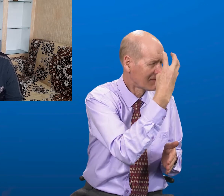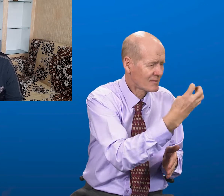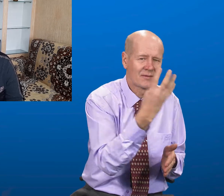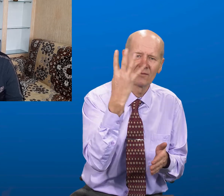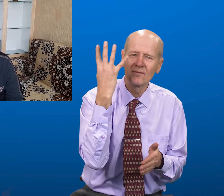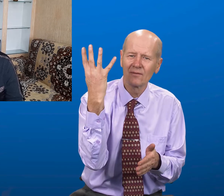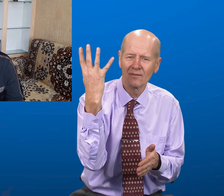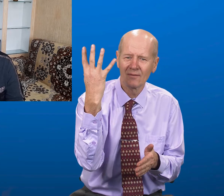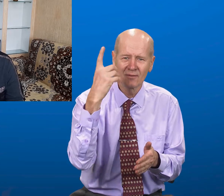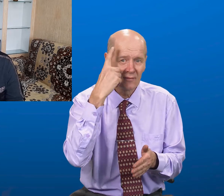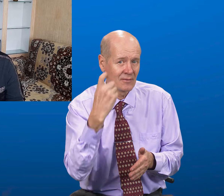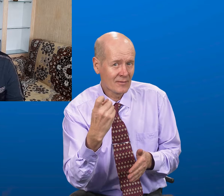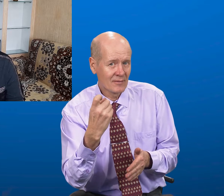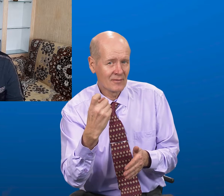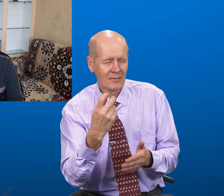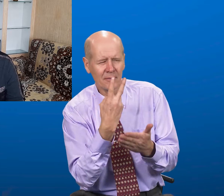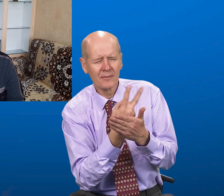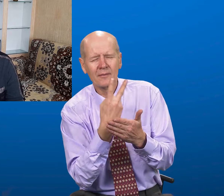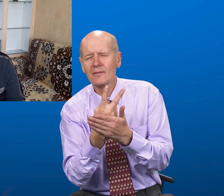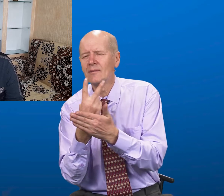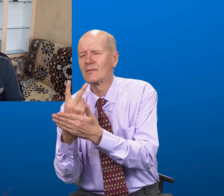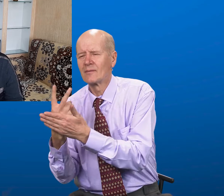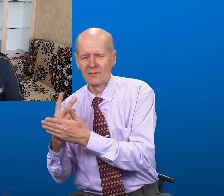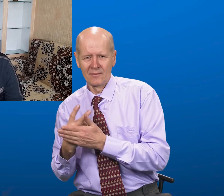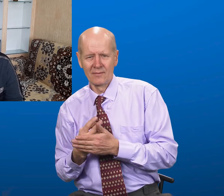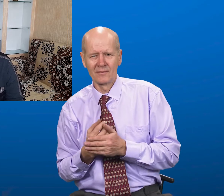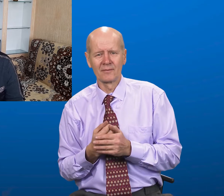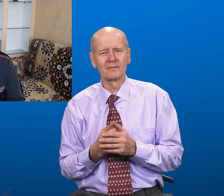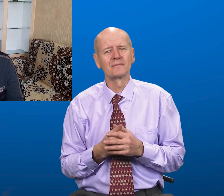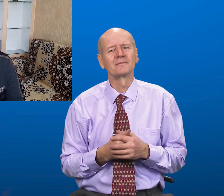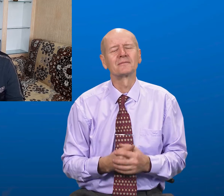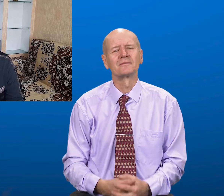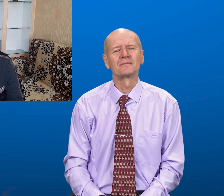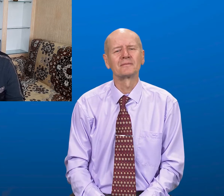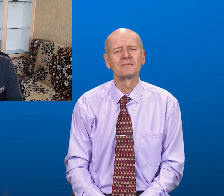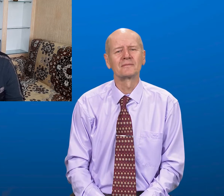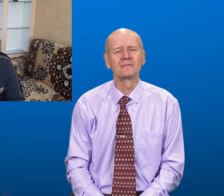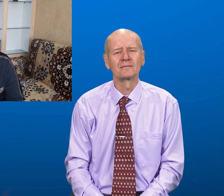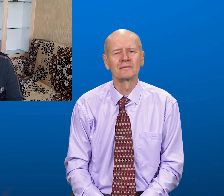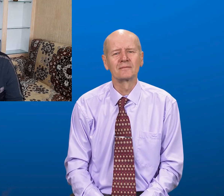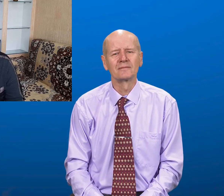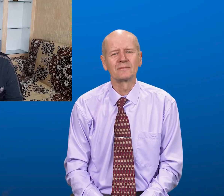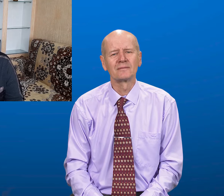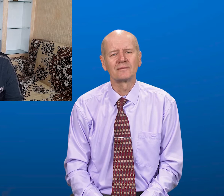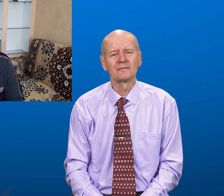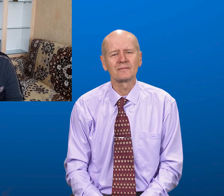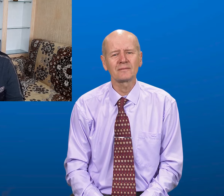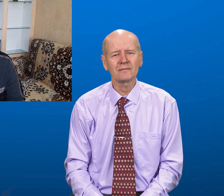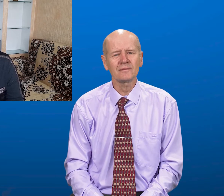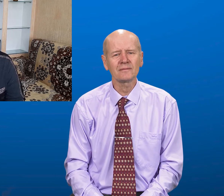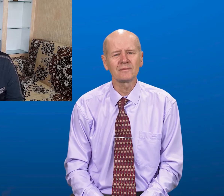попытаемся рассмотреть эти вести с двух ракурсов. Всякий раз, когда вы будете отвечать на поставленные